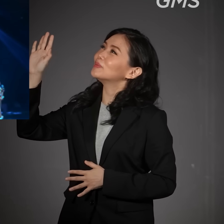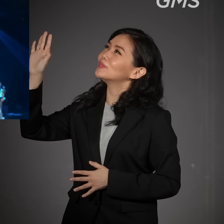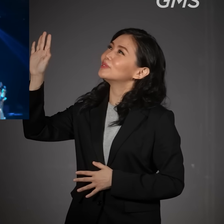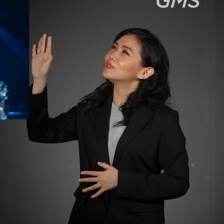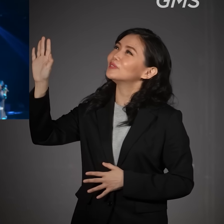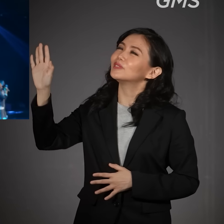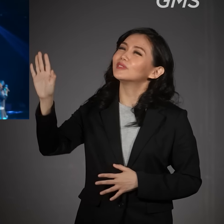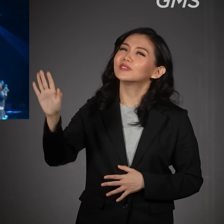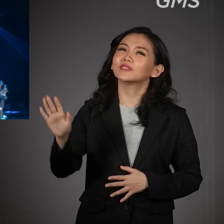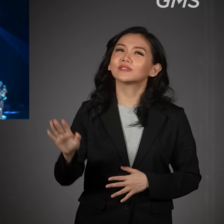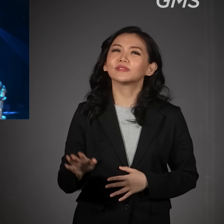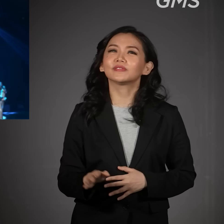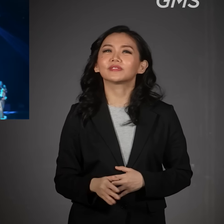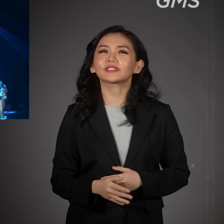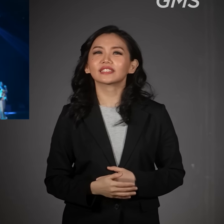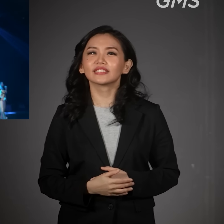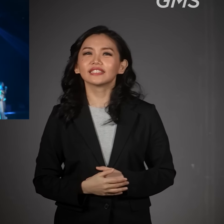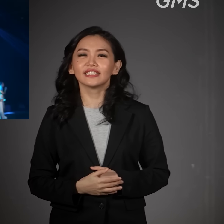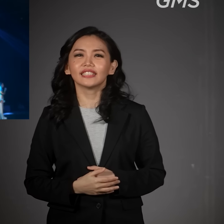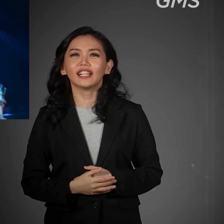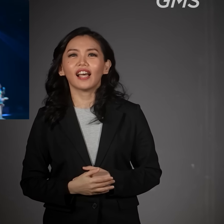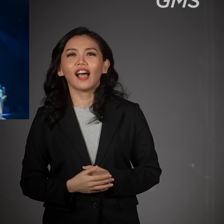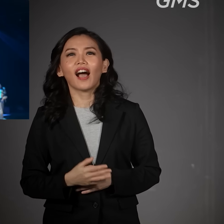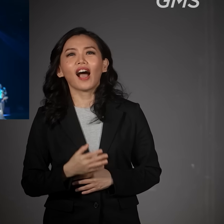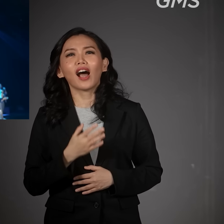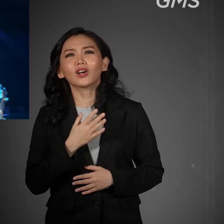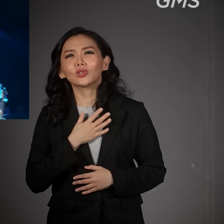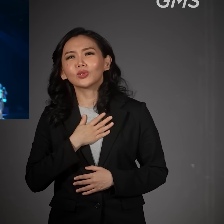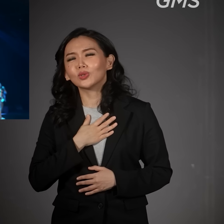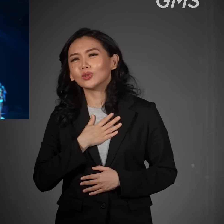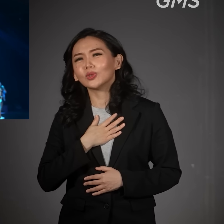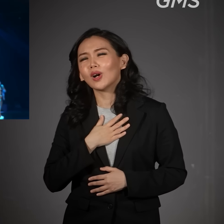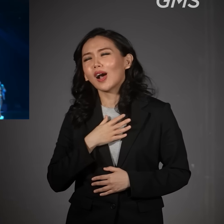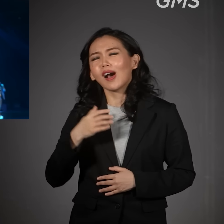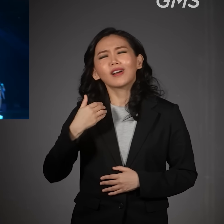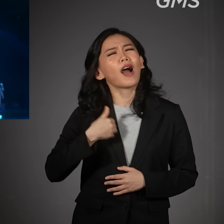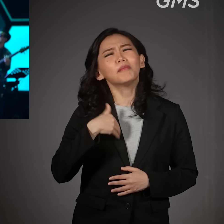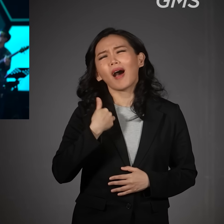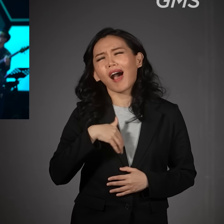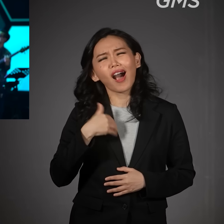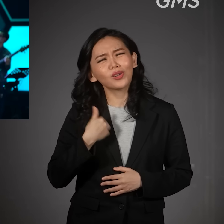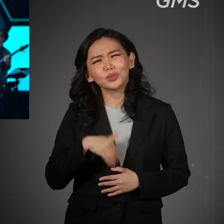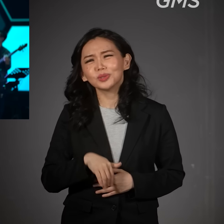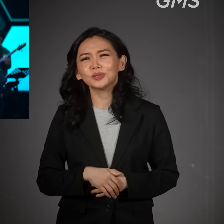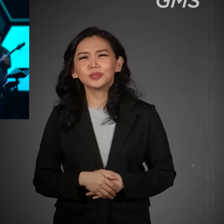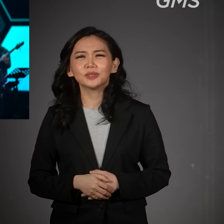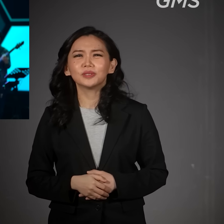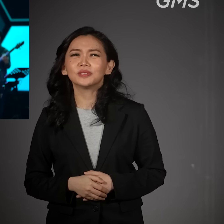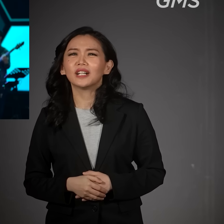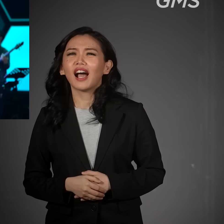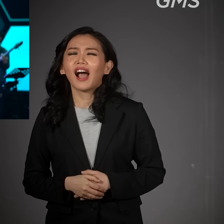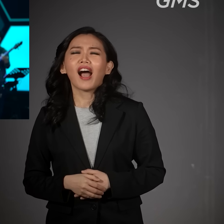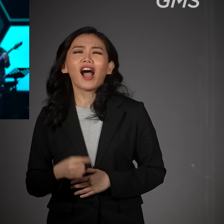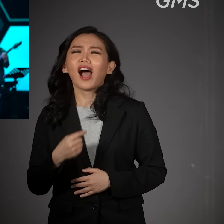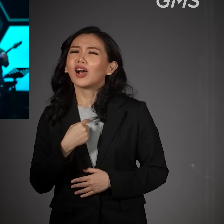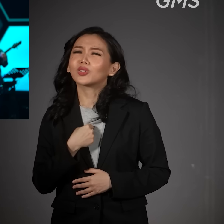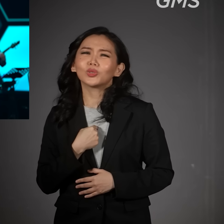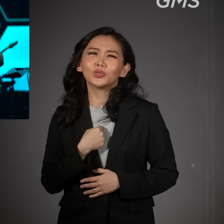darimu. Ku tak mau, ku tak mampu jauh darimu. Ku tak mau,